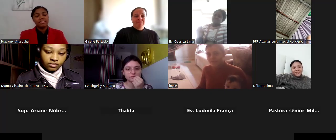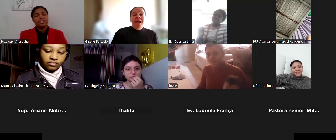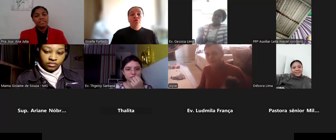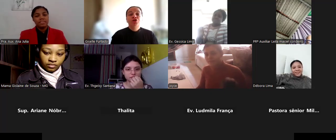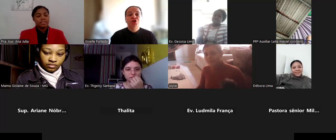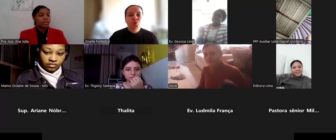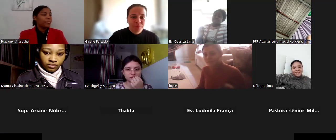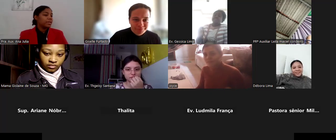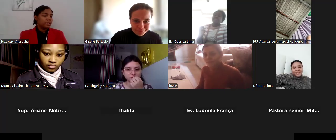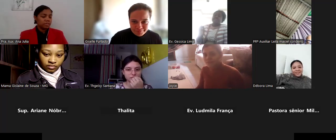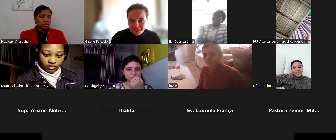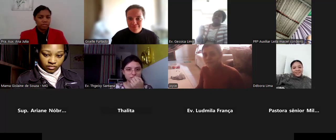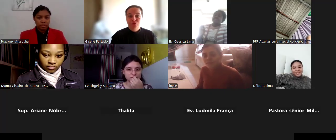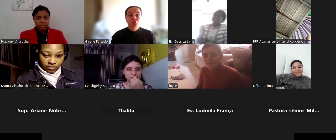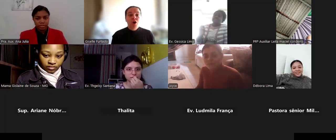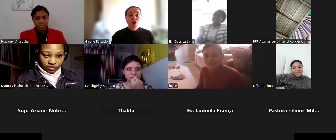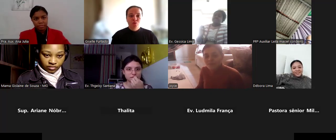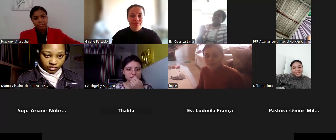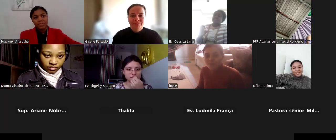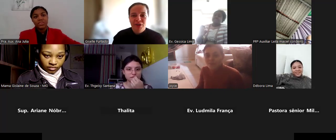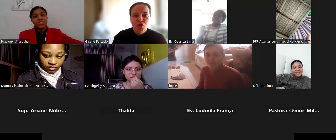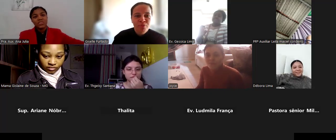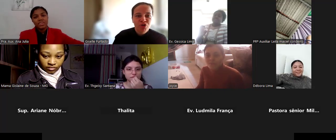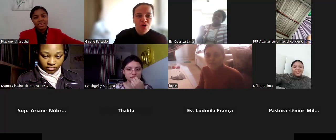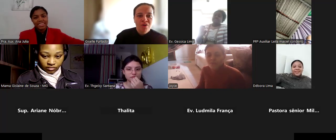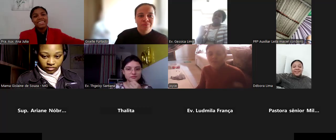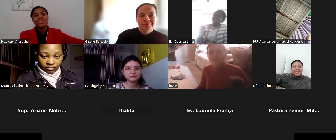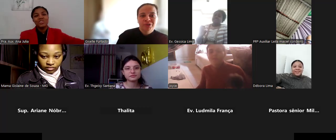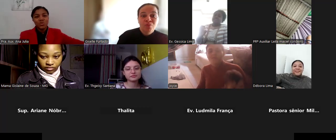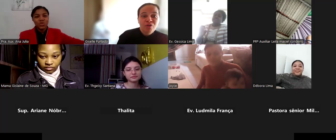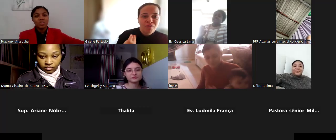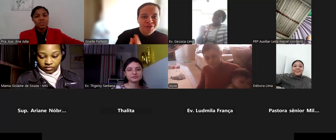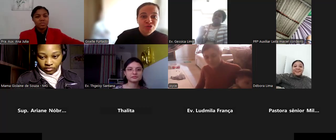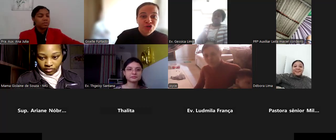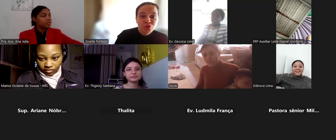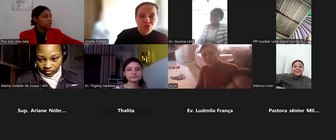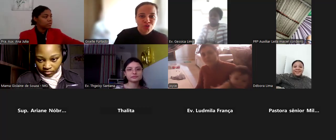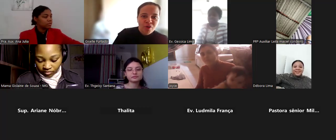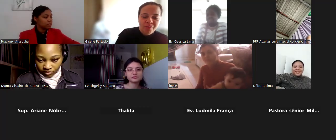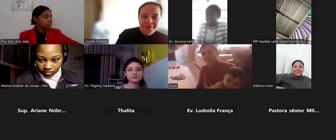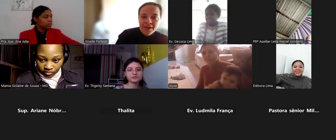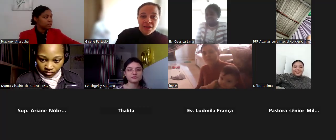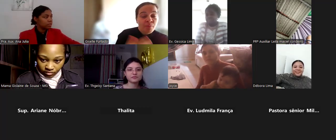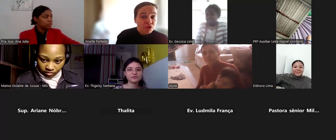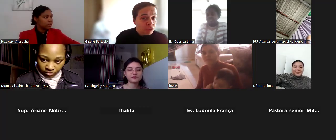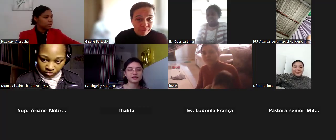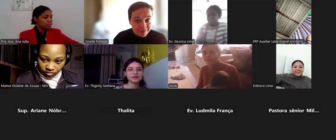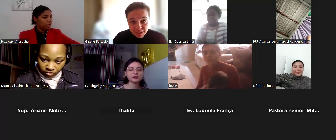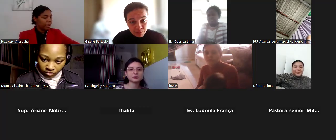Ah, é o tio, né? João, tem o nome João. Como que eu vou fazer o tio do João? Eu posso não fazer? Se